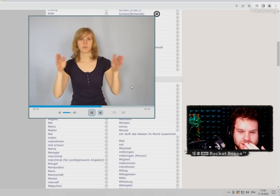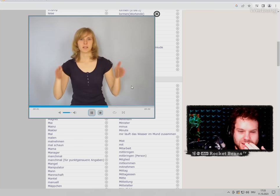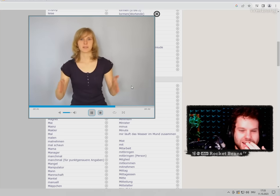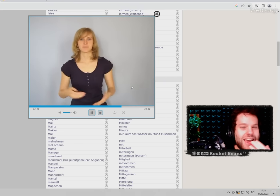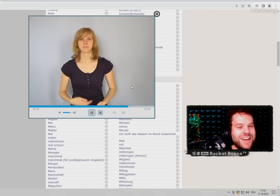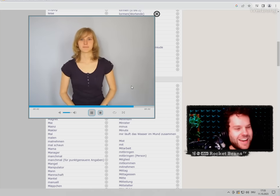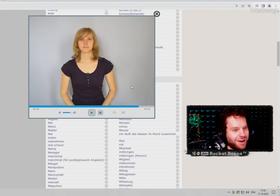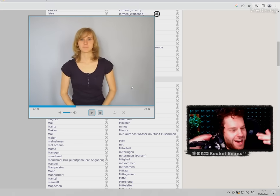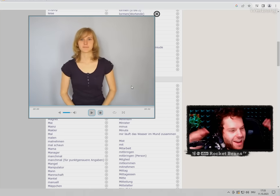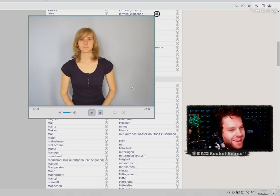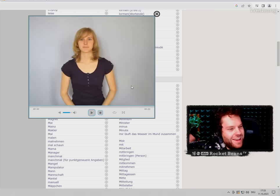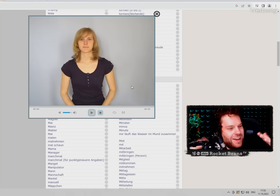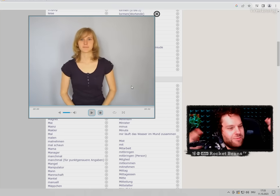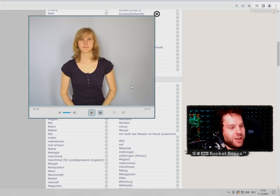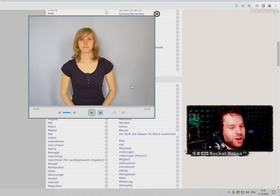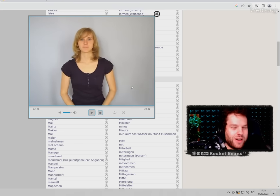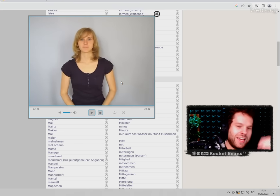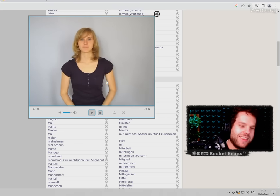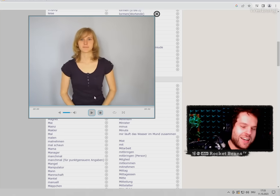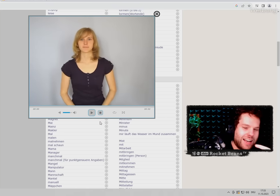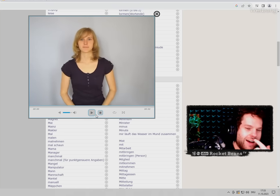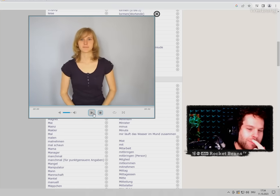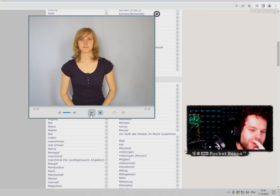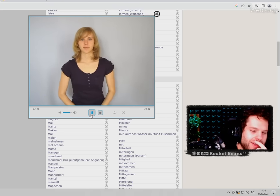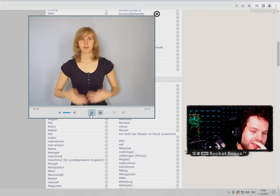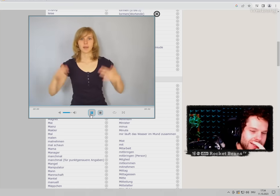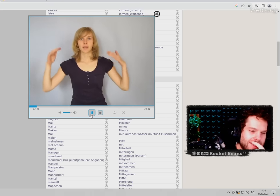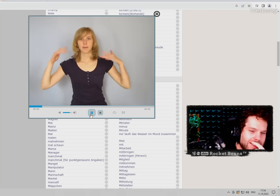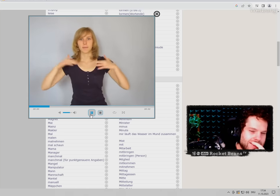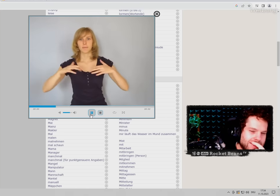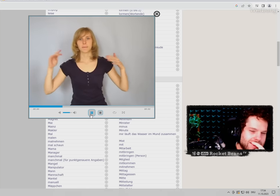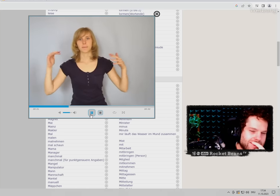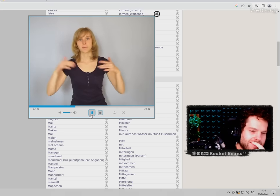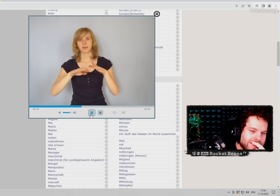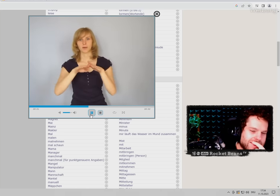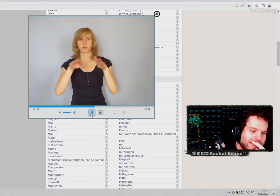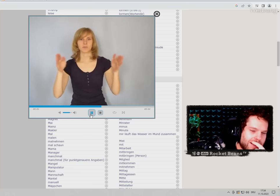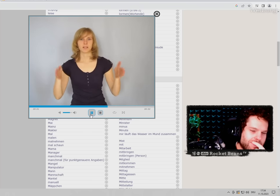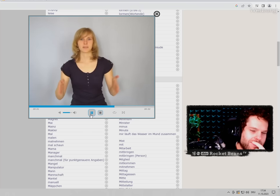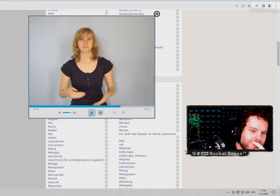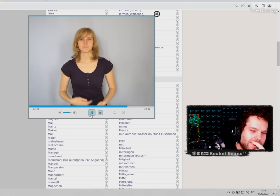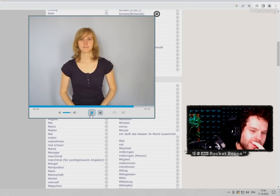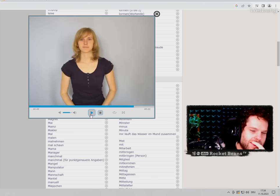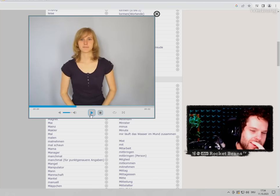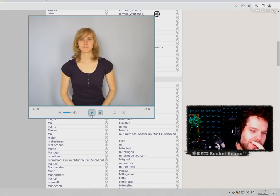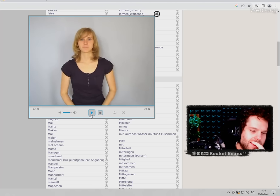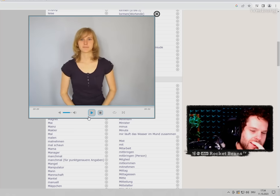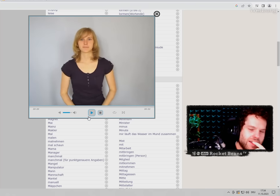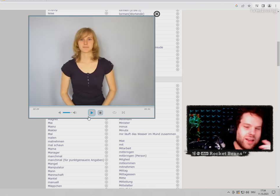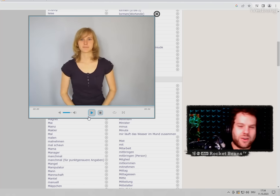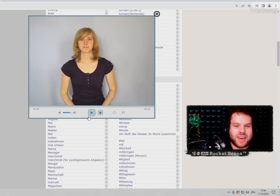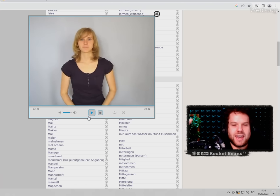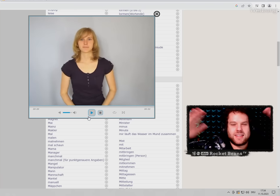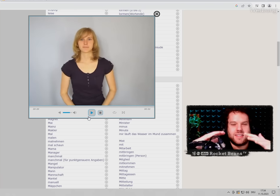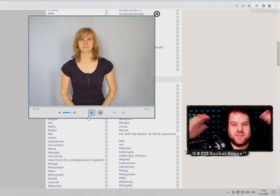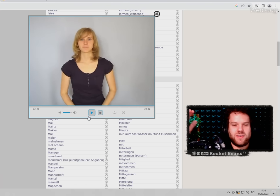Ja, Mann! Mikrowelle in der Club. Was geht ab? Okay, das ist